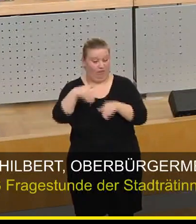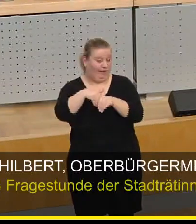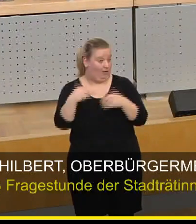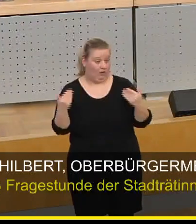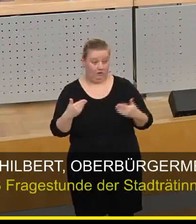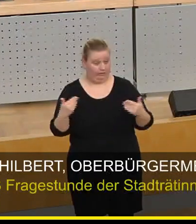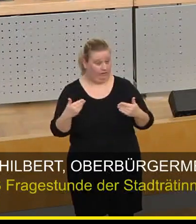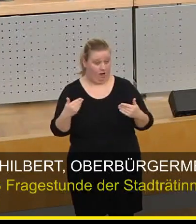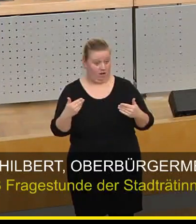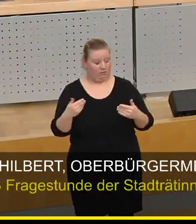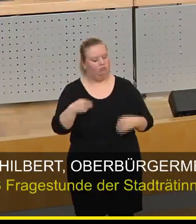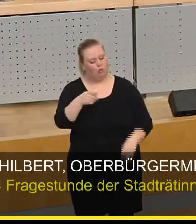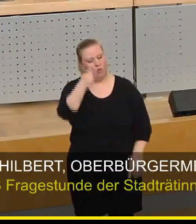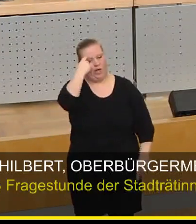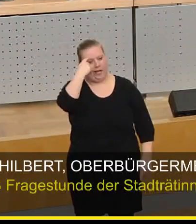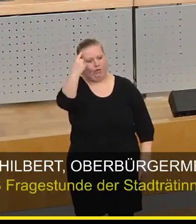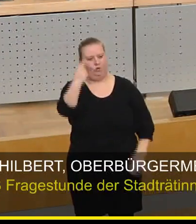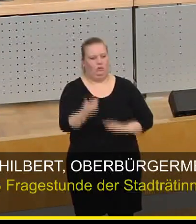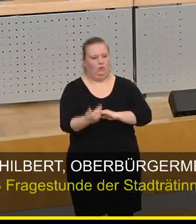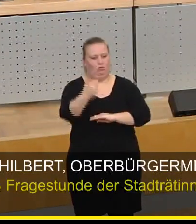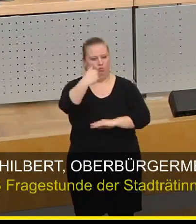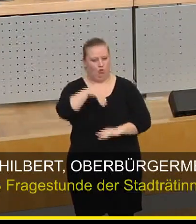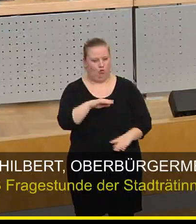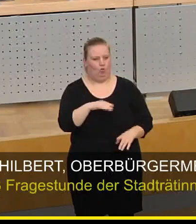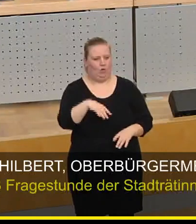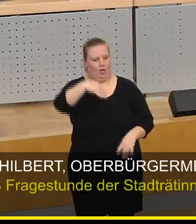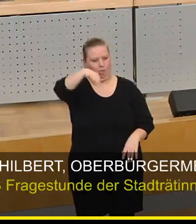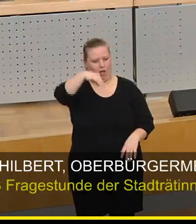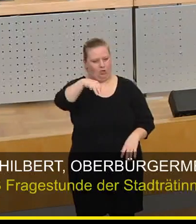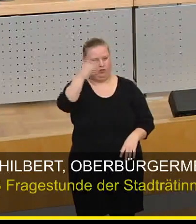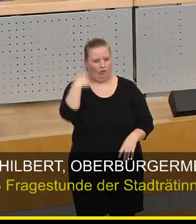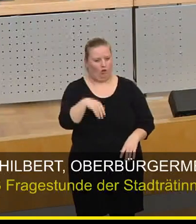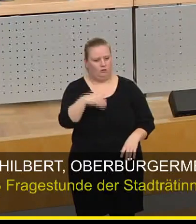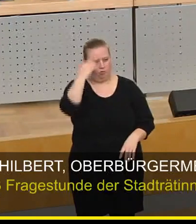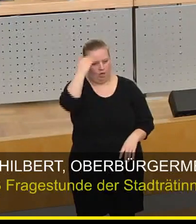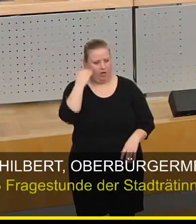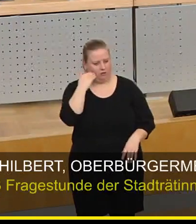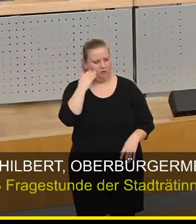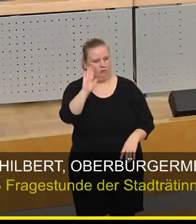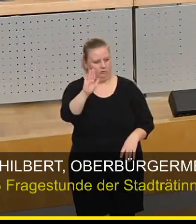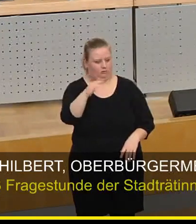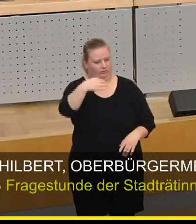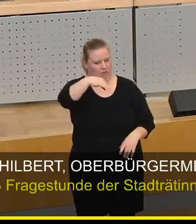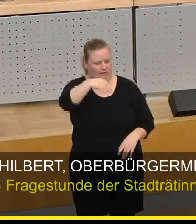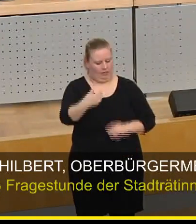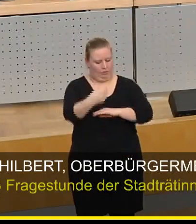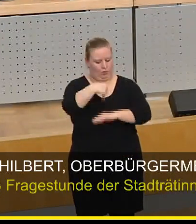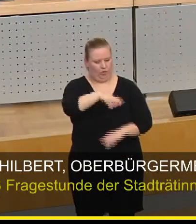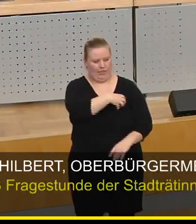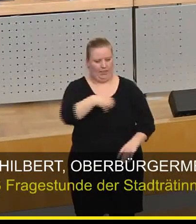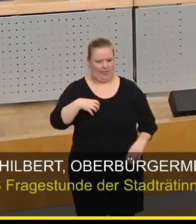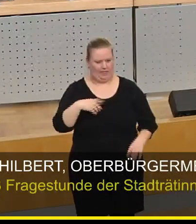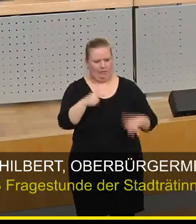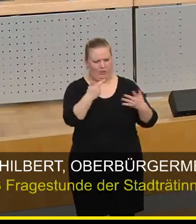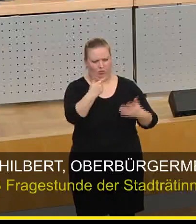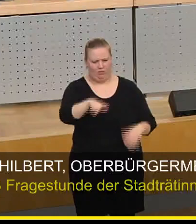sagt als zur Erinnerung an den Besuch der Präsidentin der Republik Korea, Frau Park Geun-hye, in Dresden am